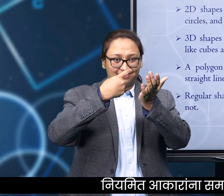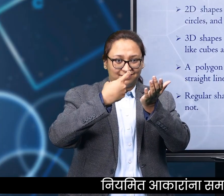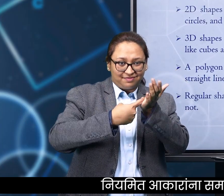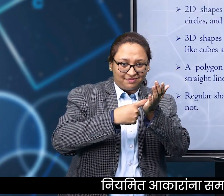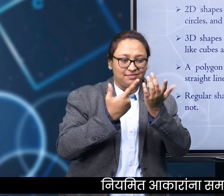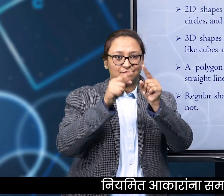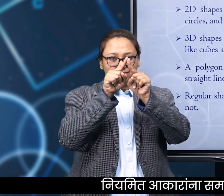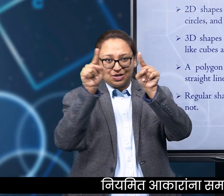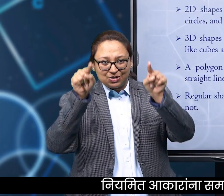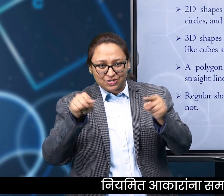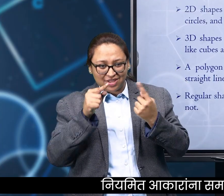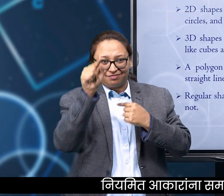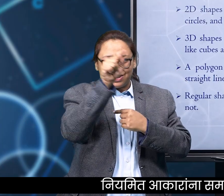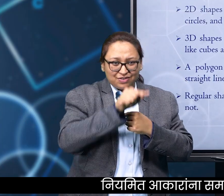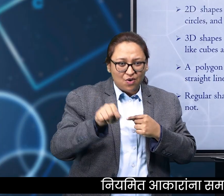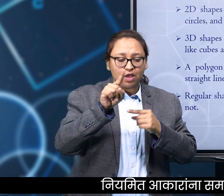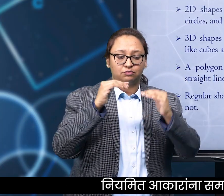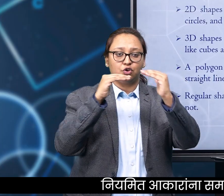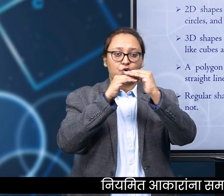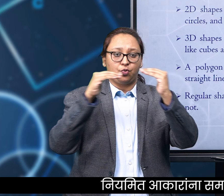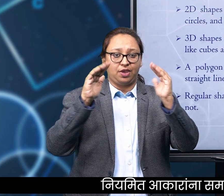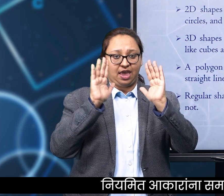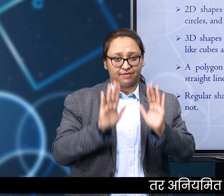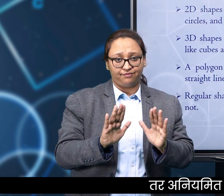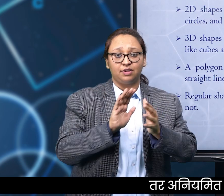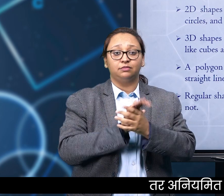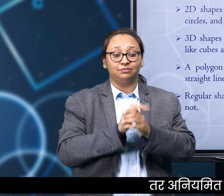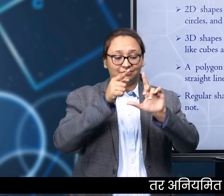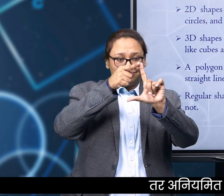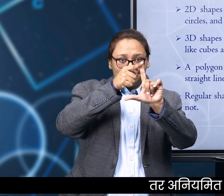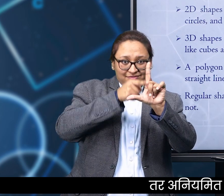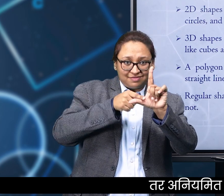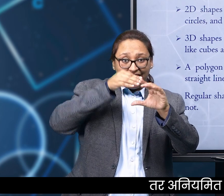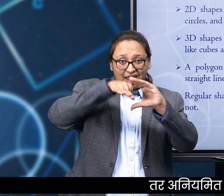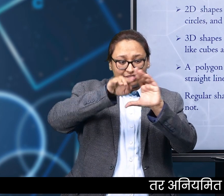नियमित आकारांना समान बाजू आणि कोन असतात, तर अनियमित आकारांना नसतात.